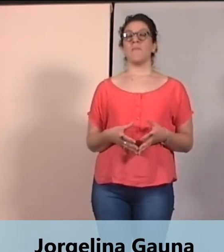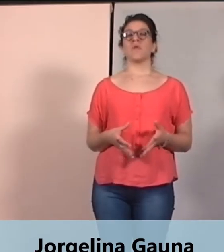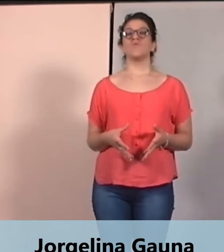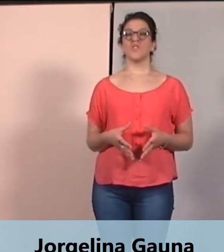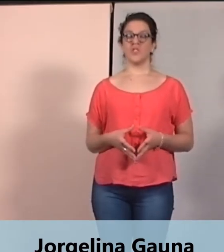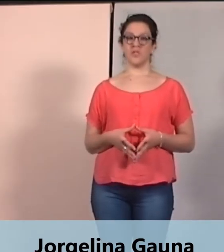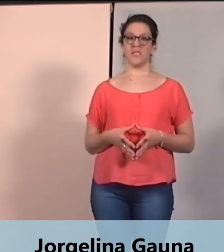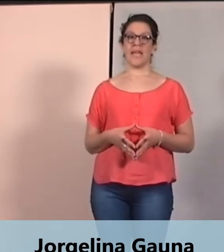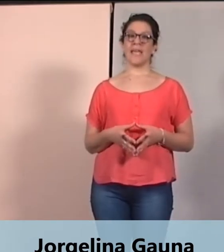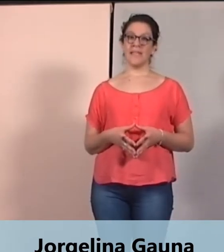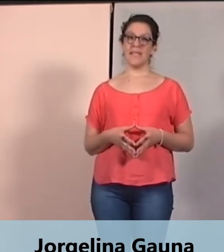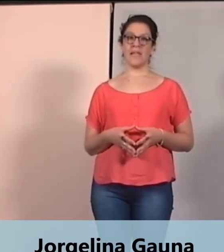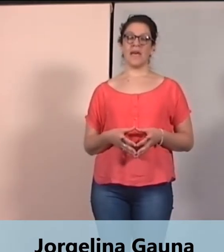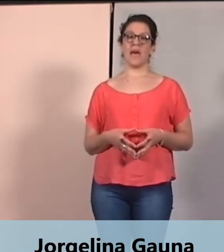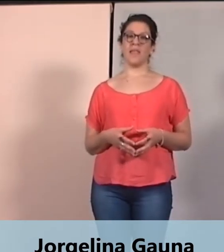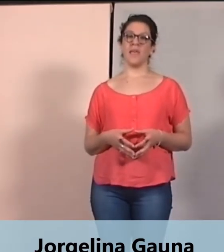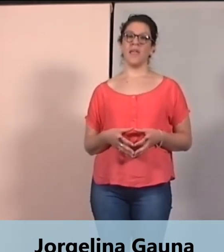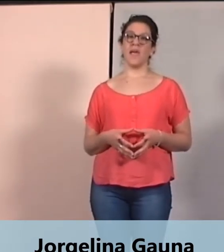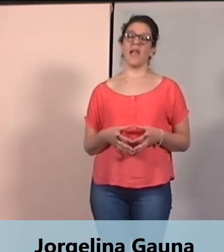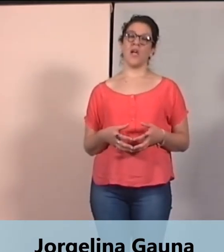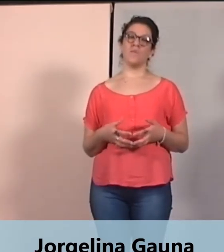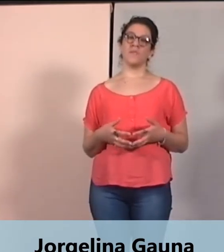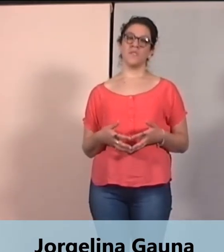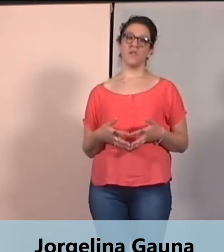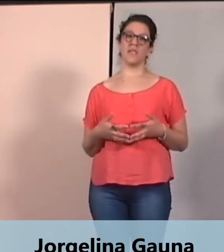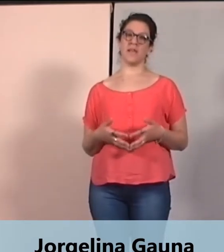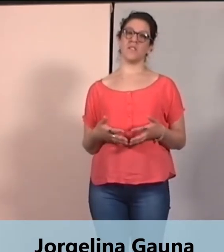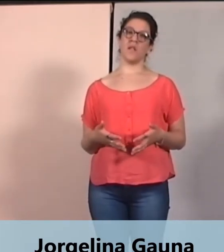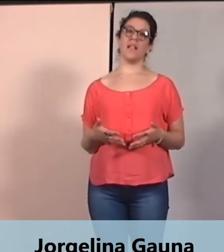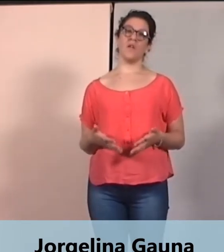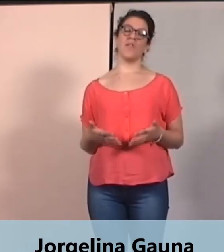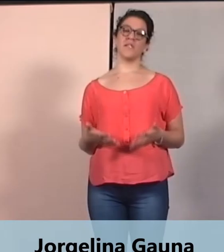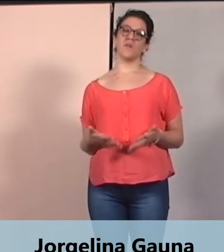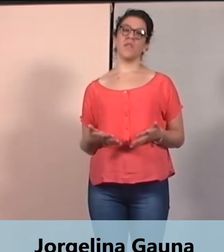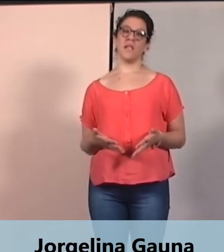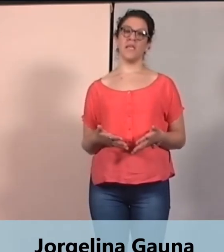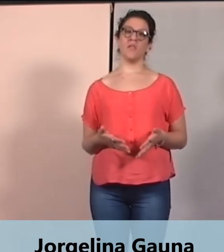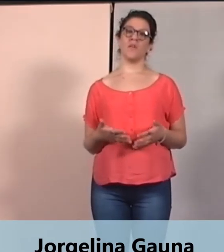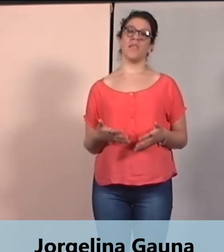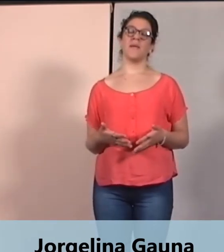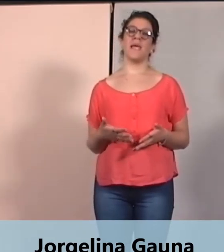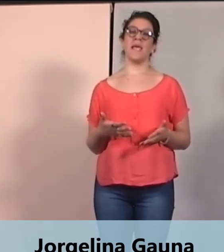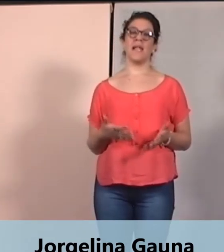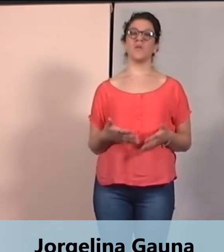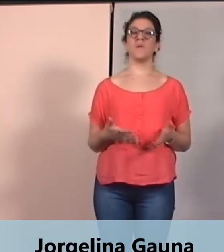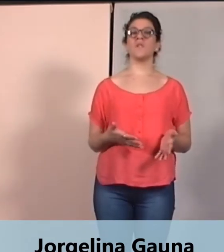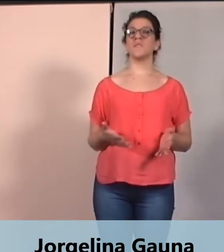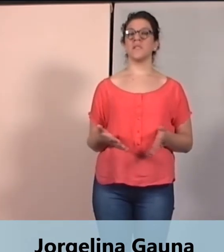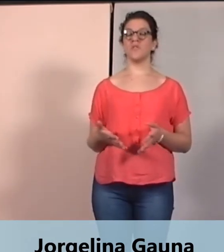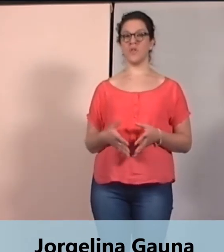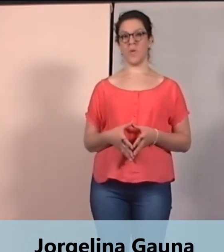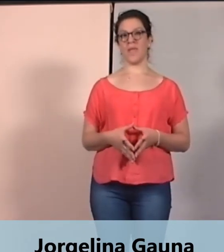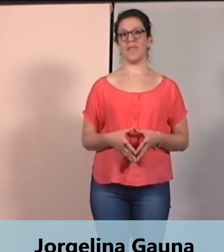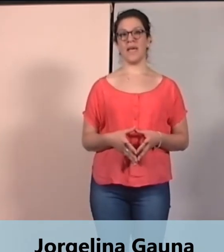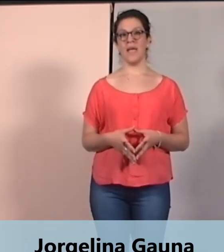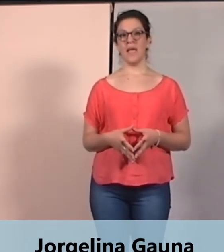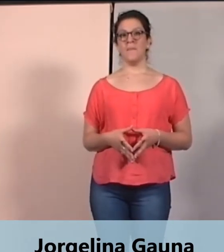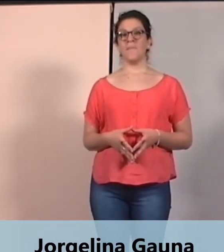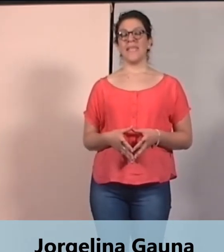pregunto yo Si Argentina adhiere a la Convención Internacional de los Derechos del Niño Desde el año 1990 Y